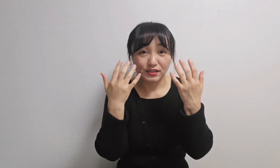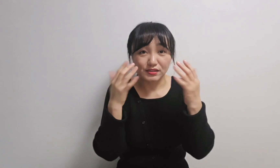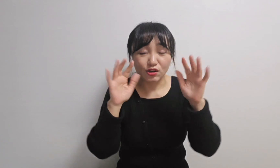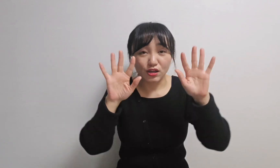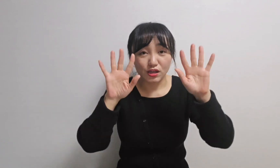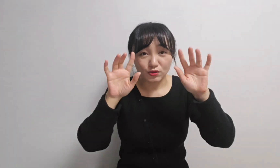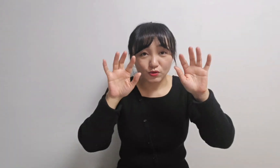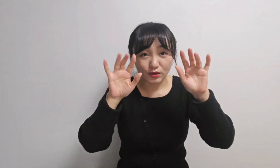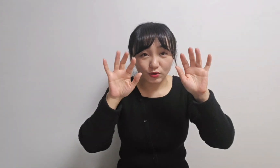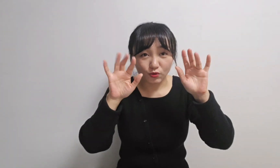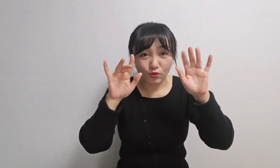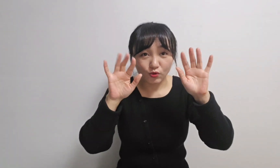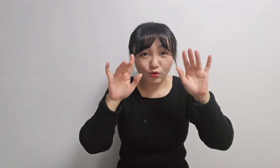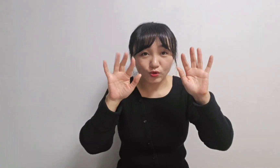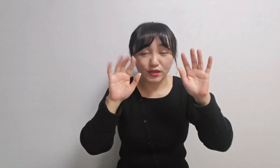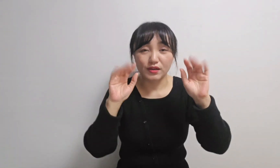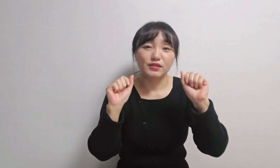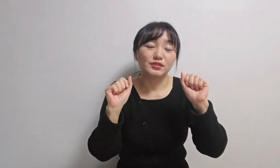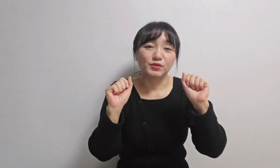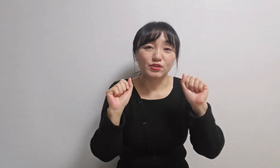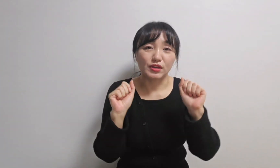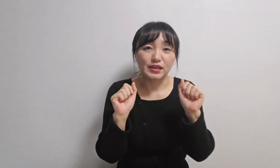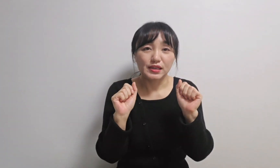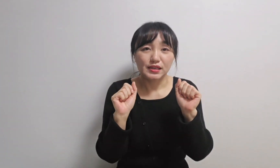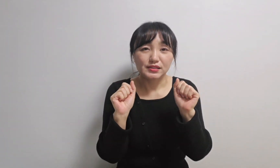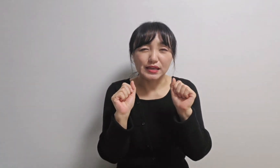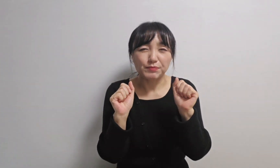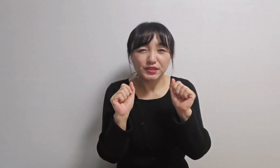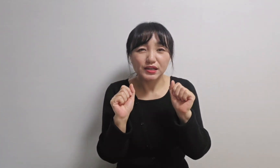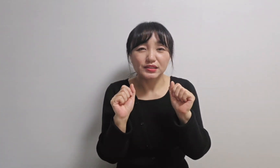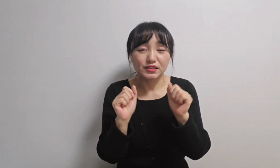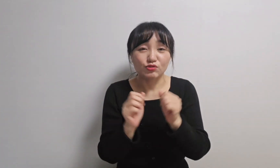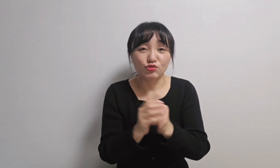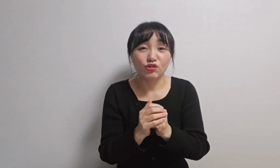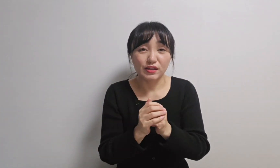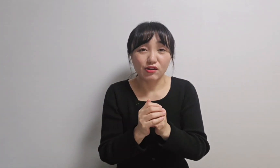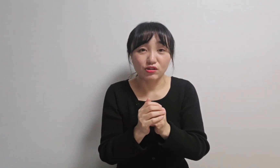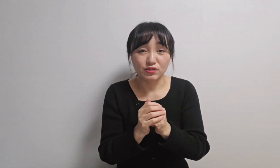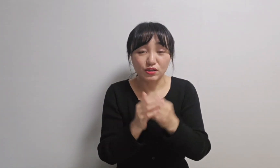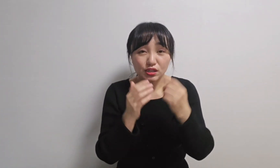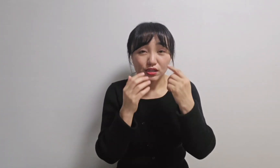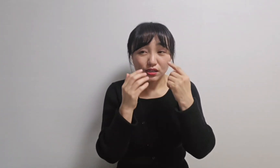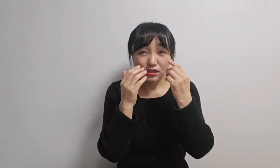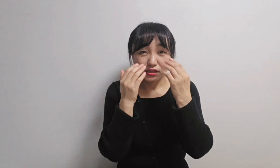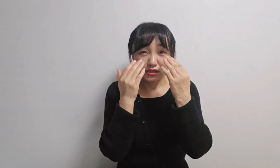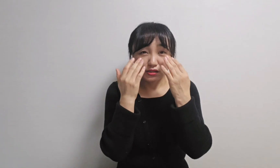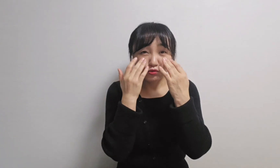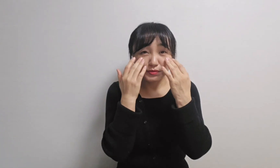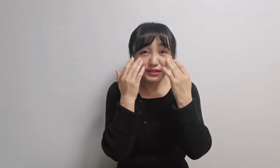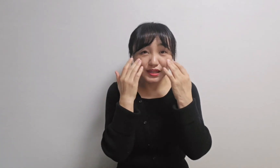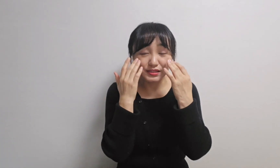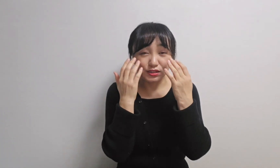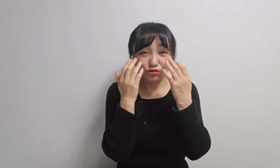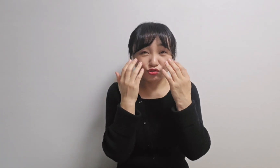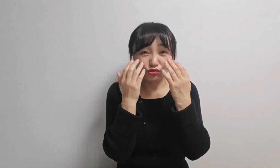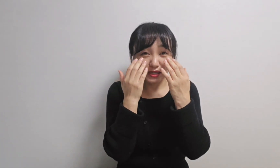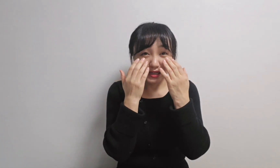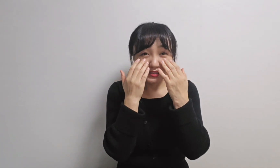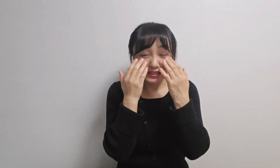그래서 손가락 이렇게 하시면서 이제 잡다하다라는 수어예요. 그래서 눈 밑에 이제 주근깨가